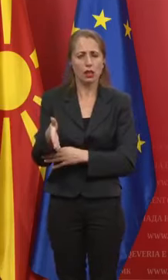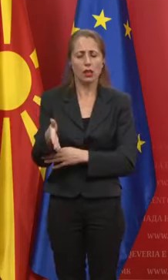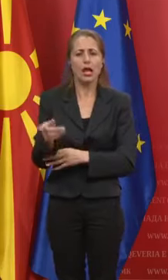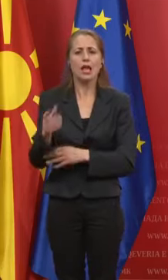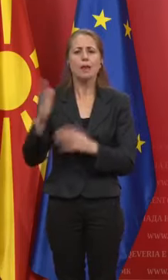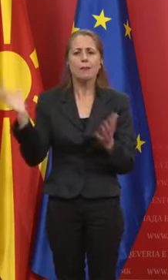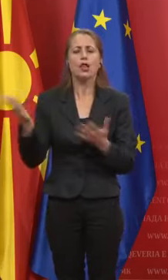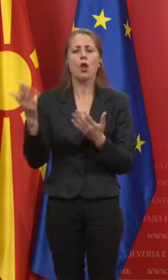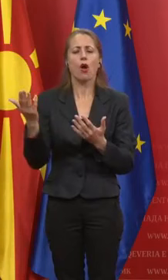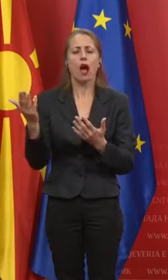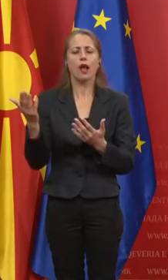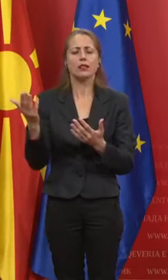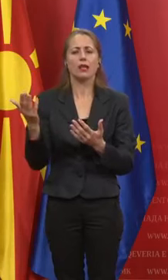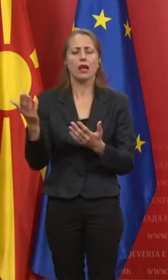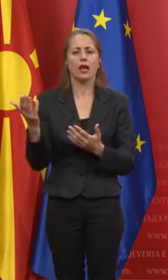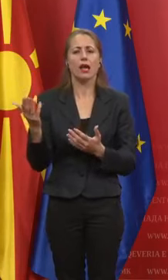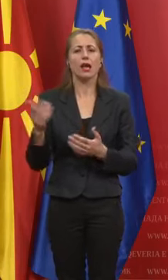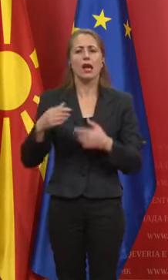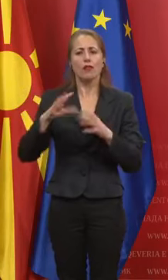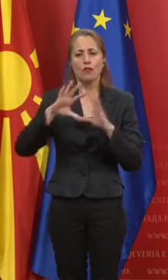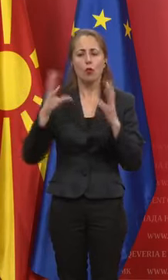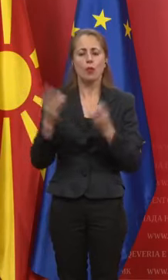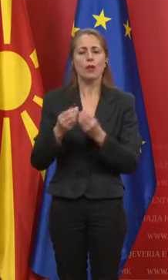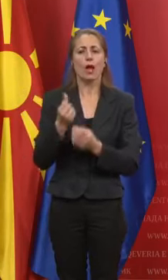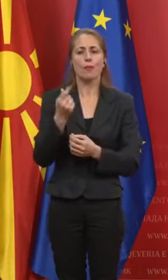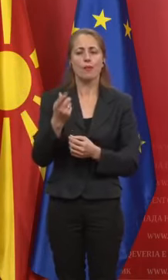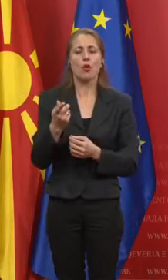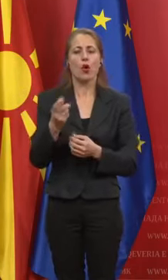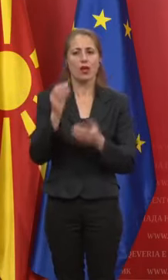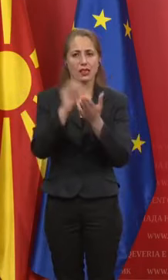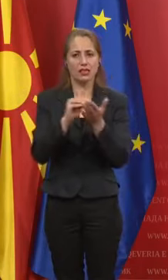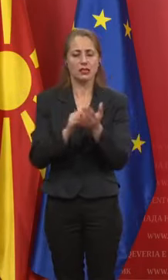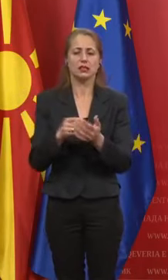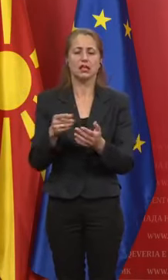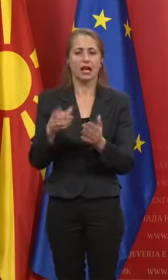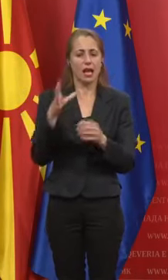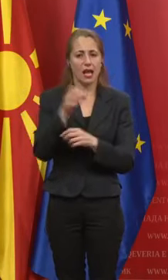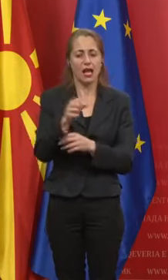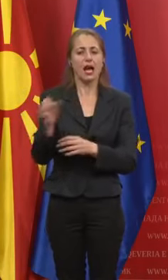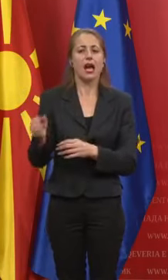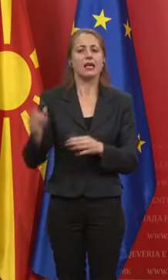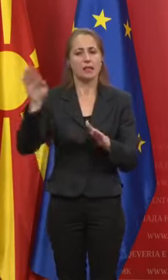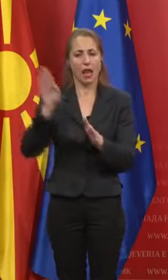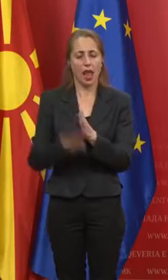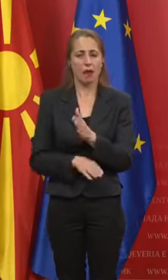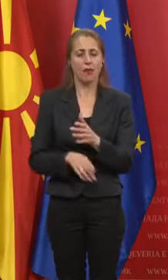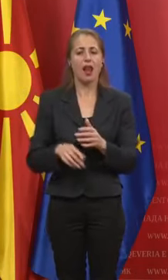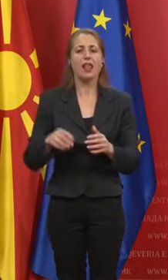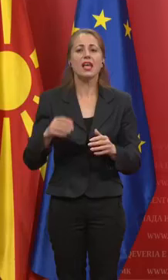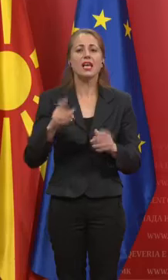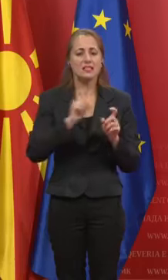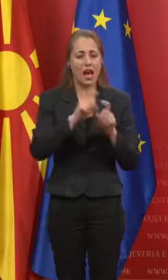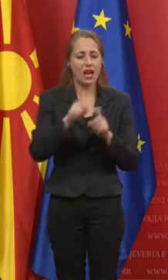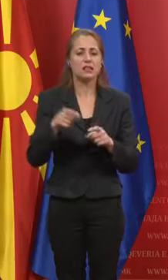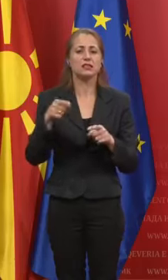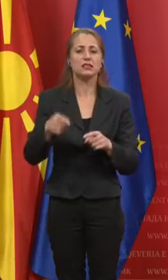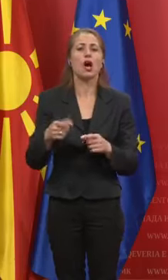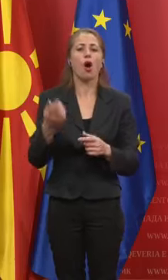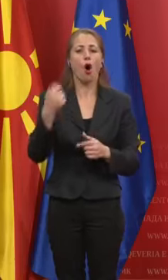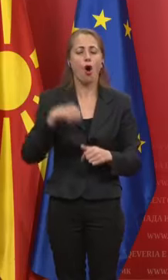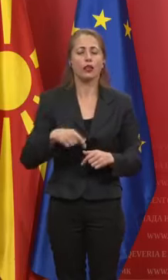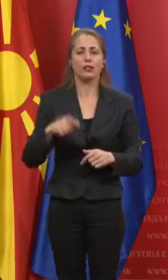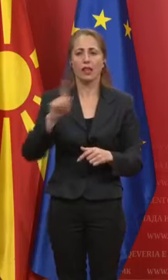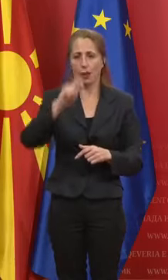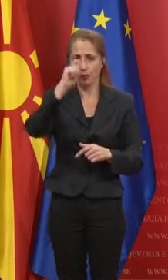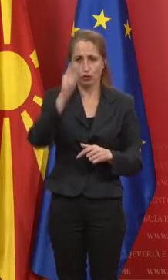каде, вкупниот број на диагностицирани кај нас ќе се намали. Сите нови случаи се непочитување на мерките.